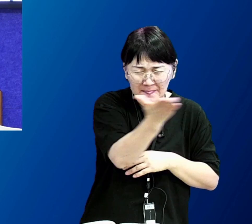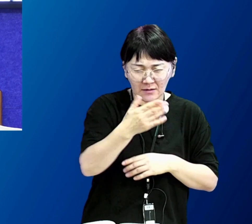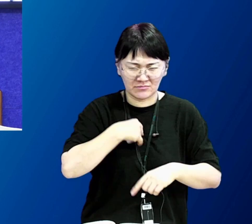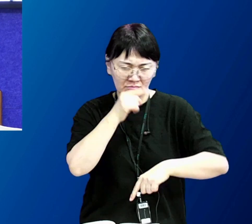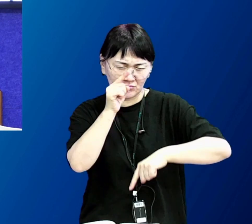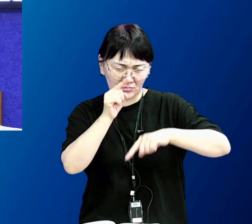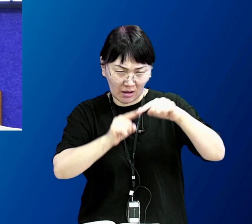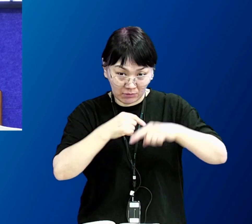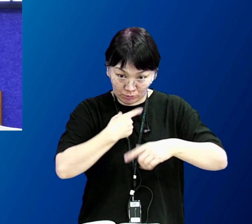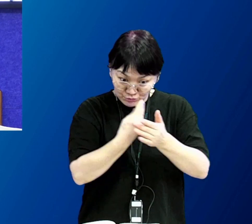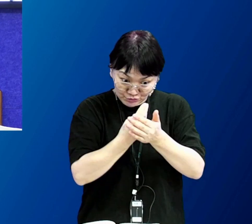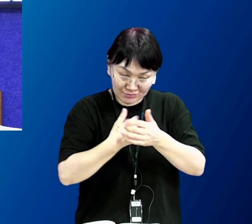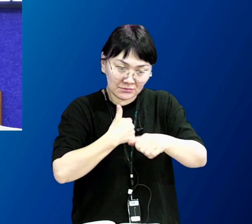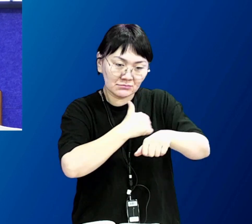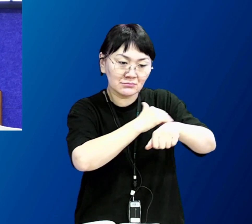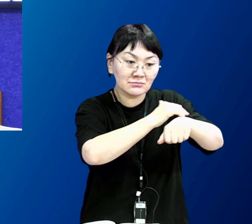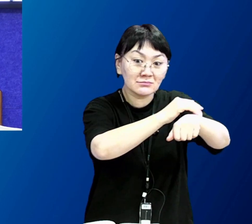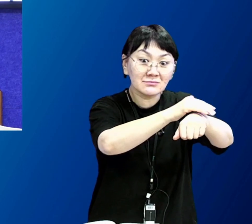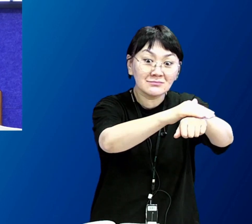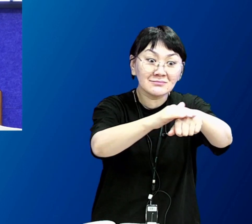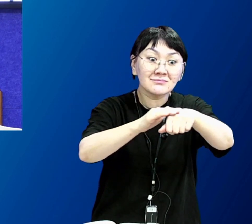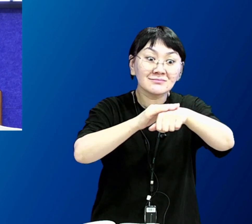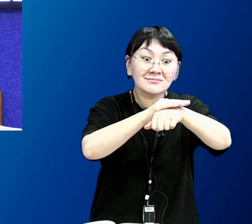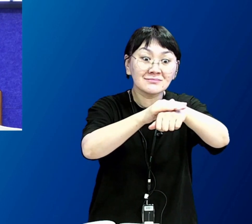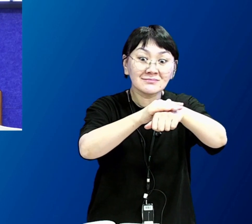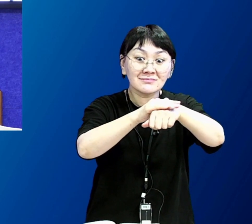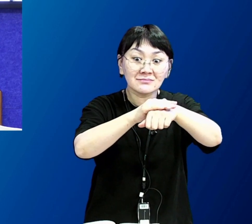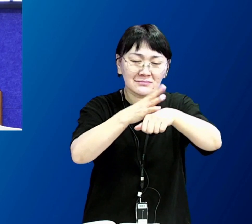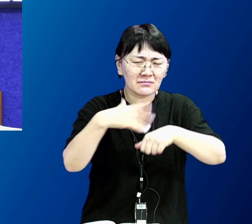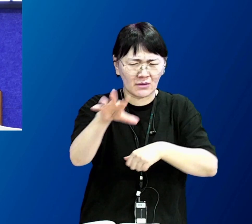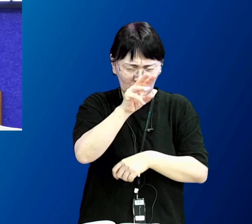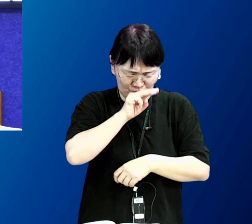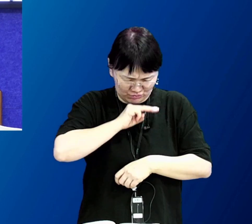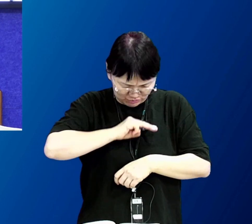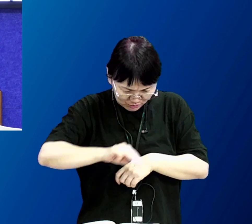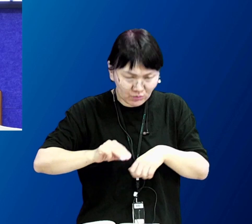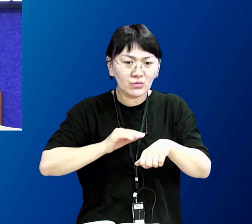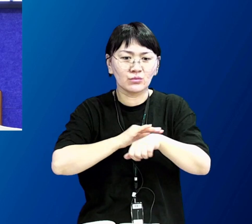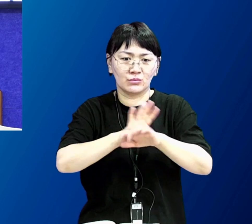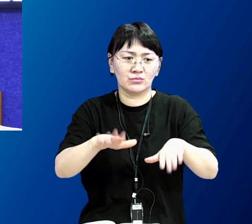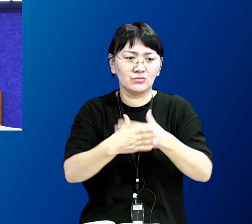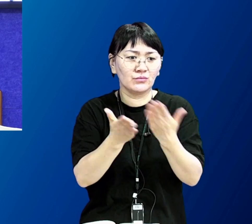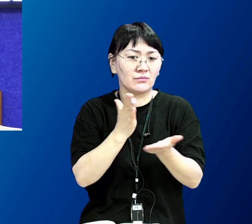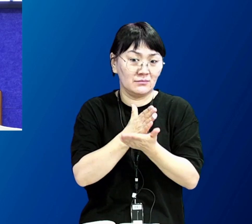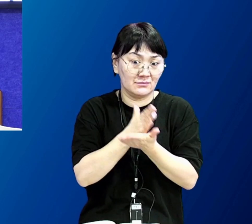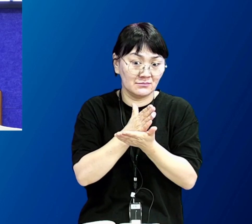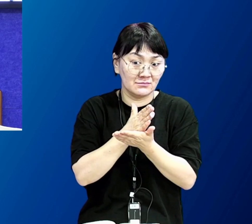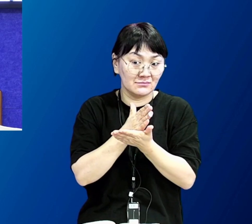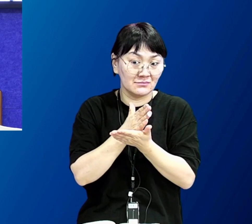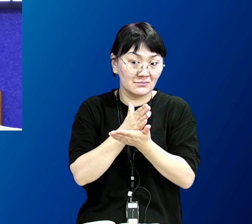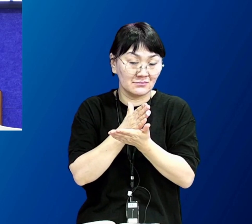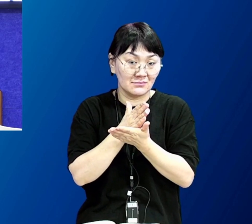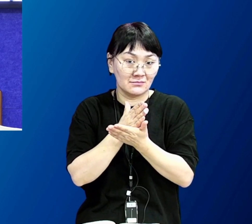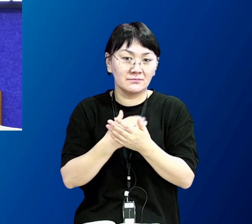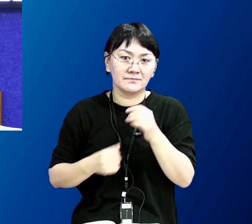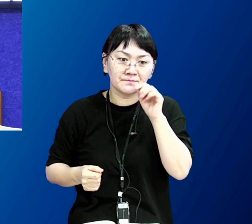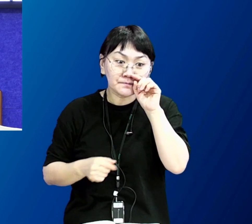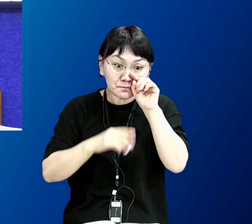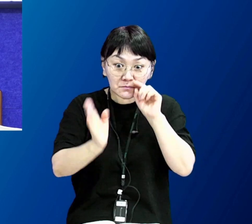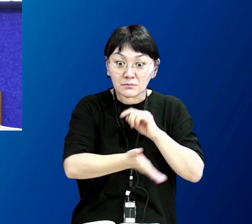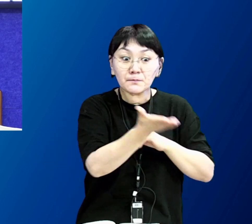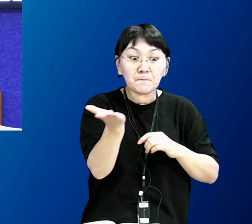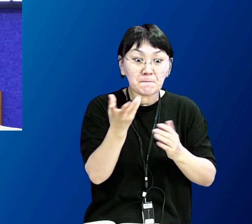зүйлээр уучласан бол тэр нь юу юм бол та нарын төлөө уучласан юм аа. Тэгж хэлэнгээ. Бид